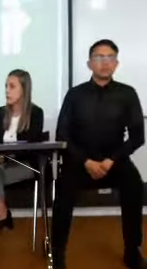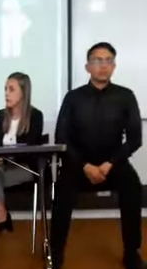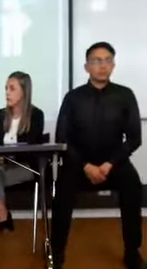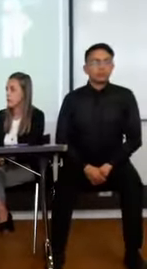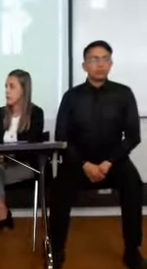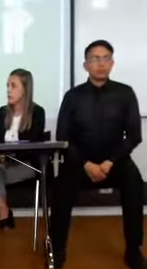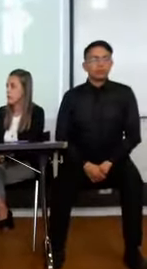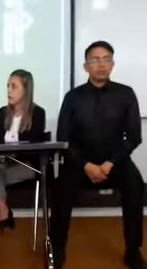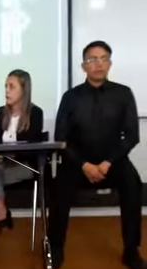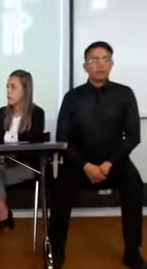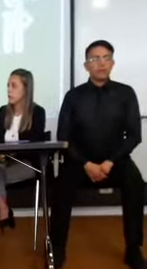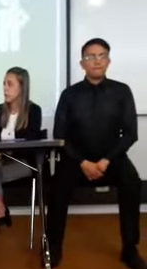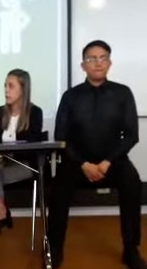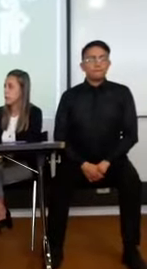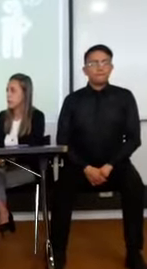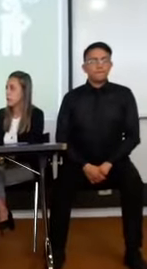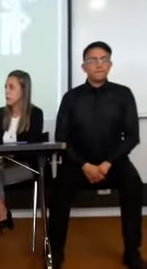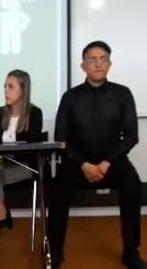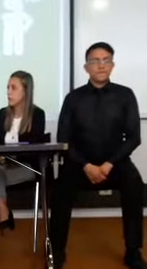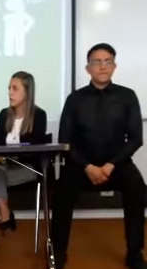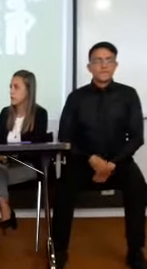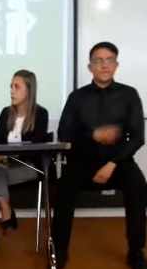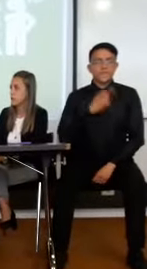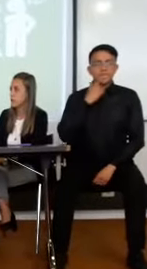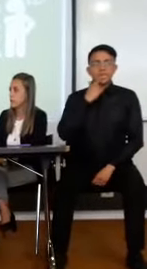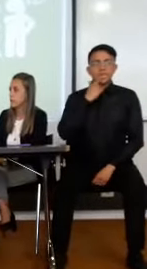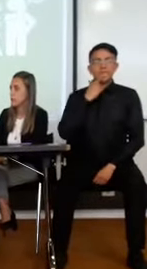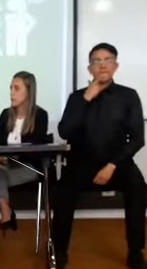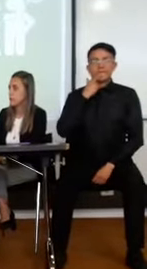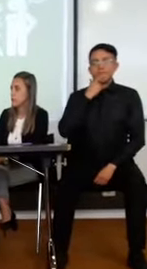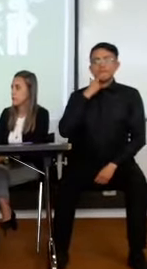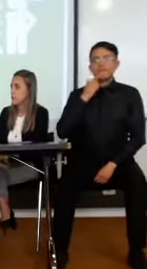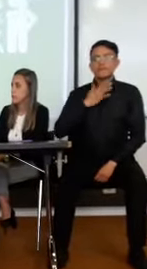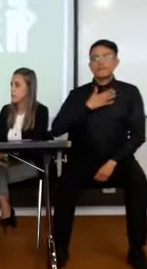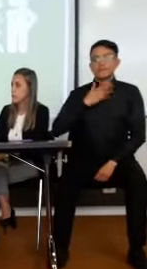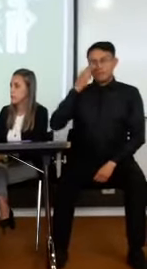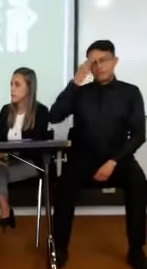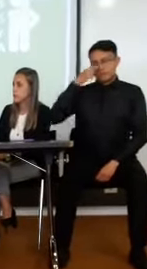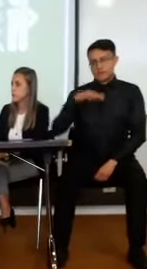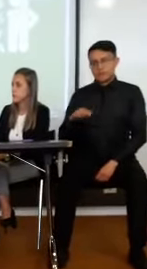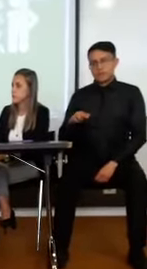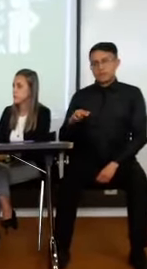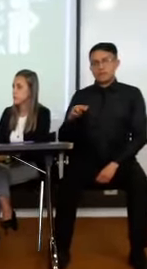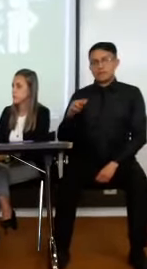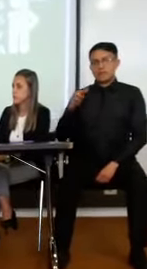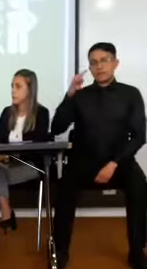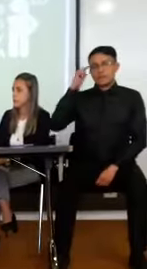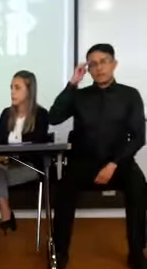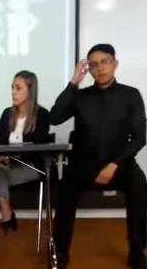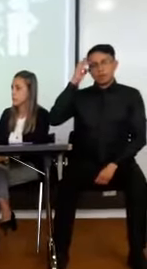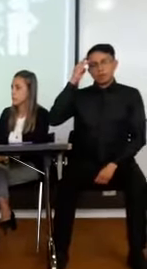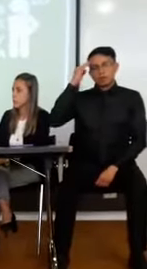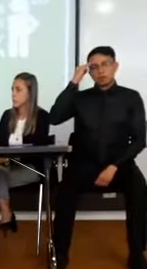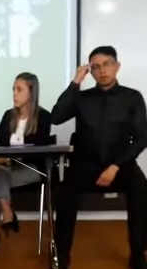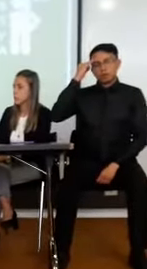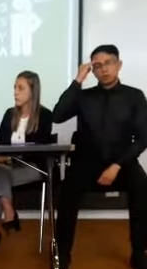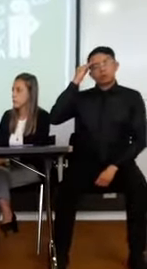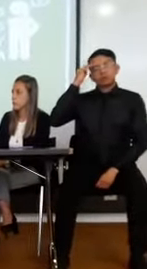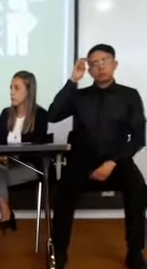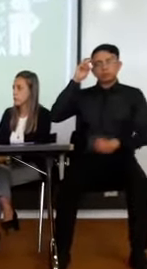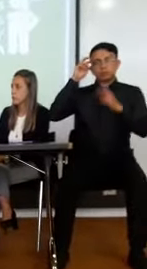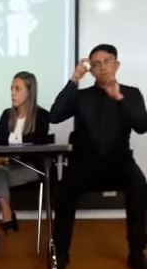que constituye este equipo de trabajos que tengo, un hijo con parálisis cerebral. Entonces, desde mi experiencia también he tenido la oportunidad de